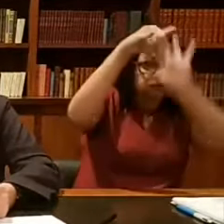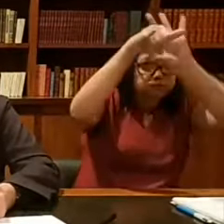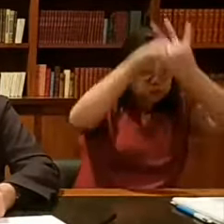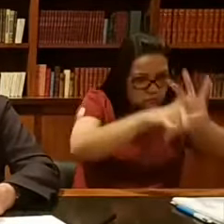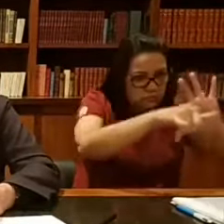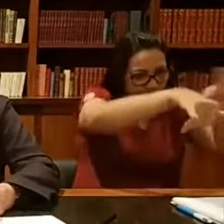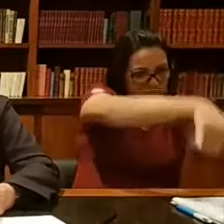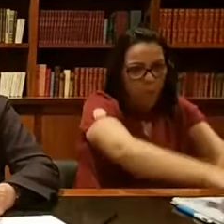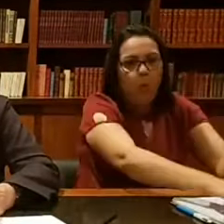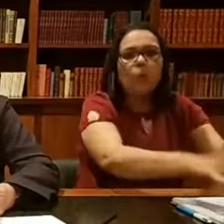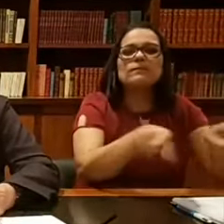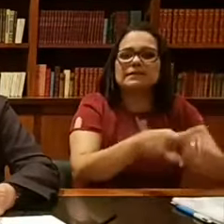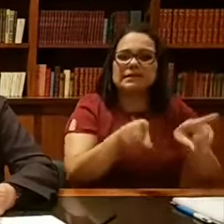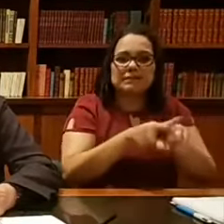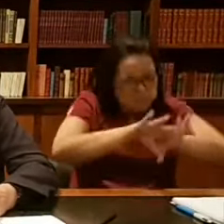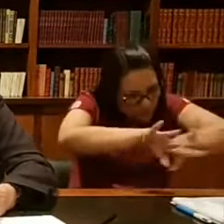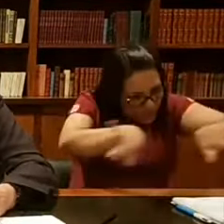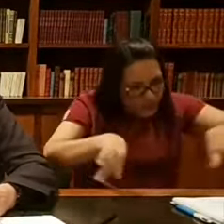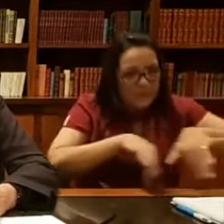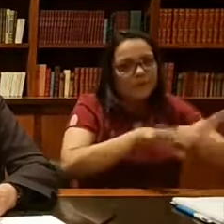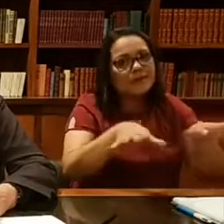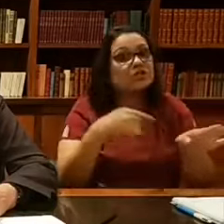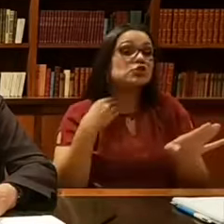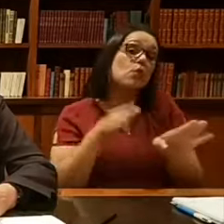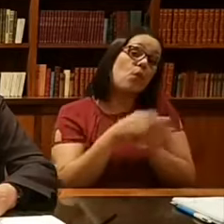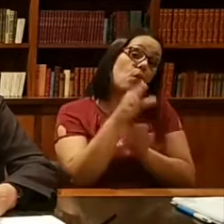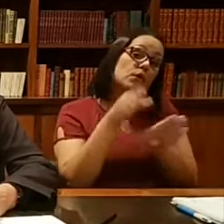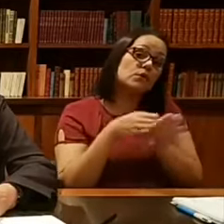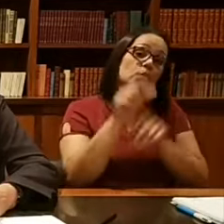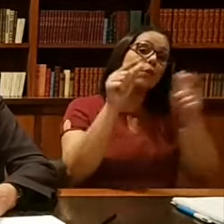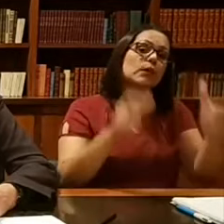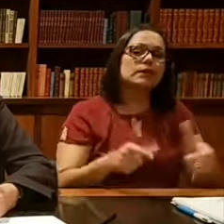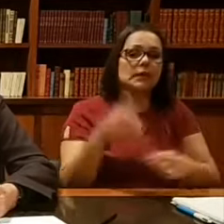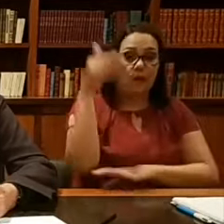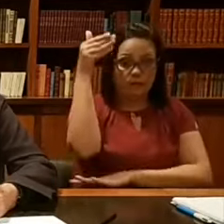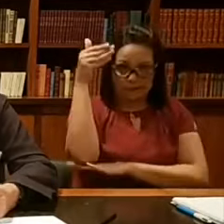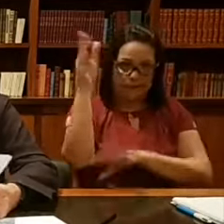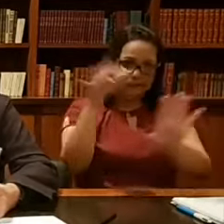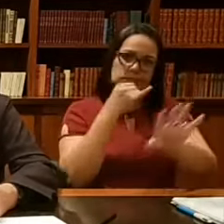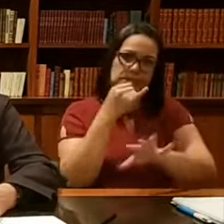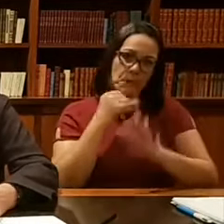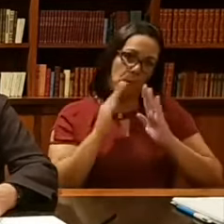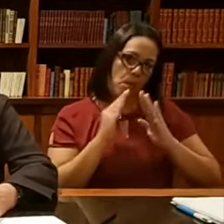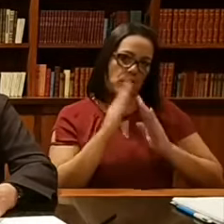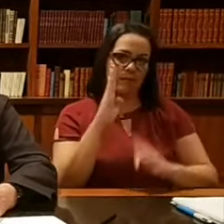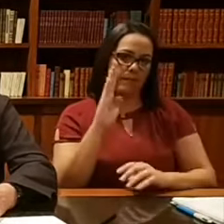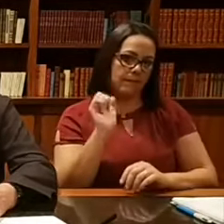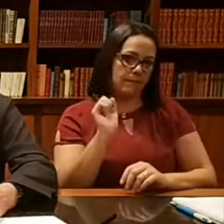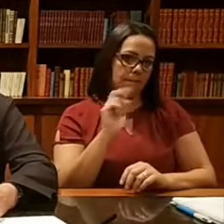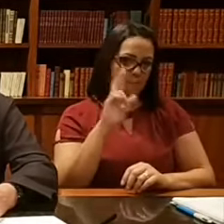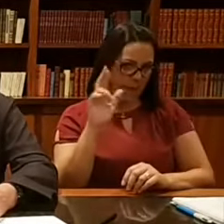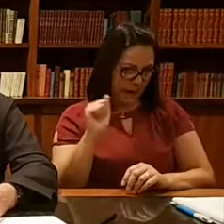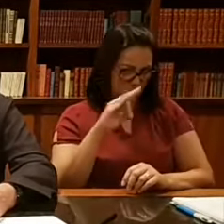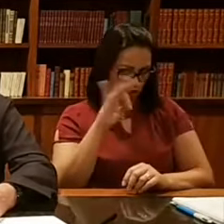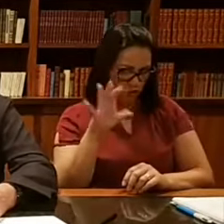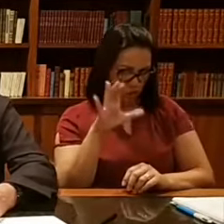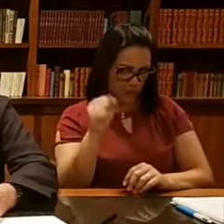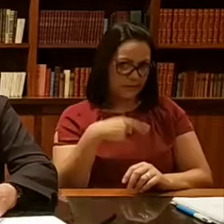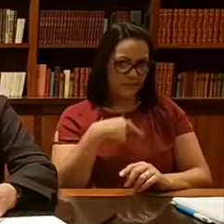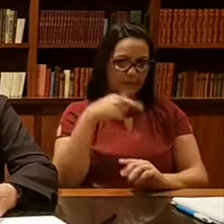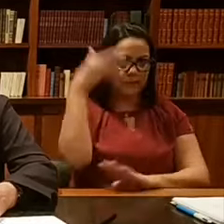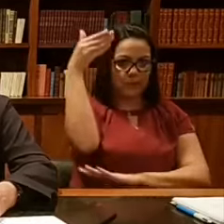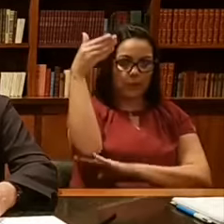demos a ele, que obviamente, né, onde tiver um hotel, Barra da Tijuca, por exemplo, que eu moro lá, certo? Ali no posto 4 tem o Hotel